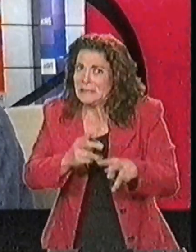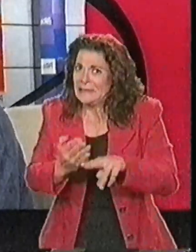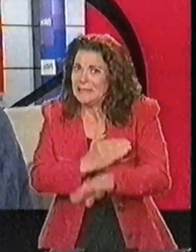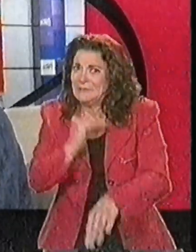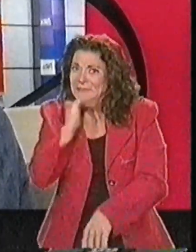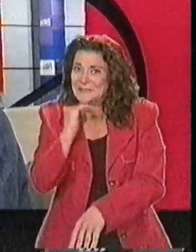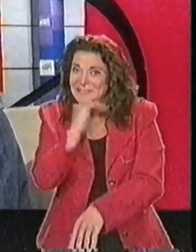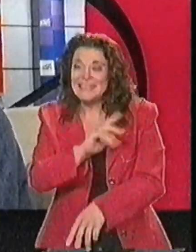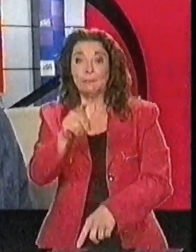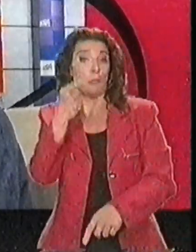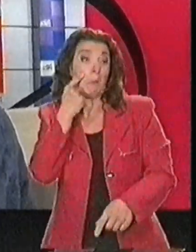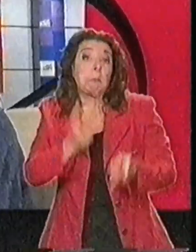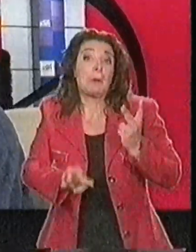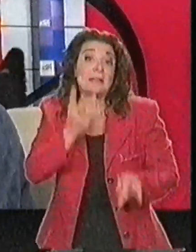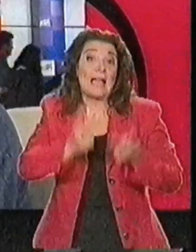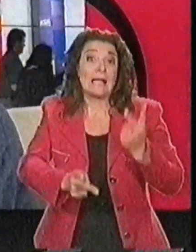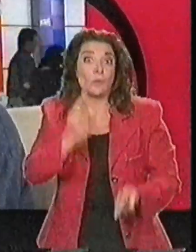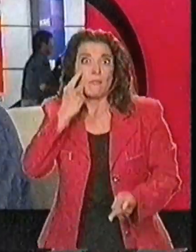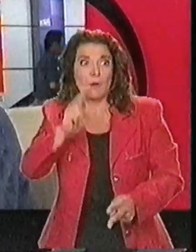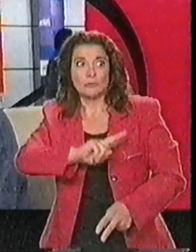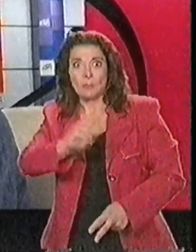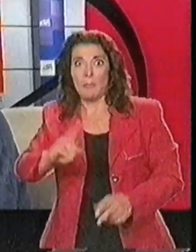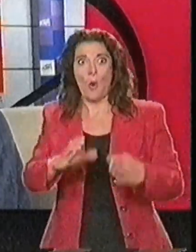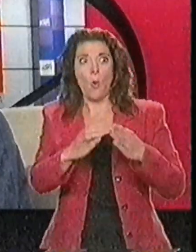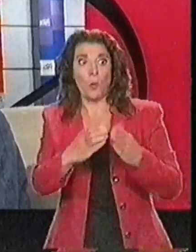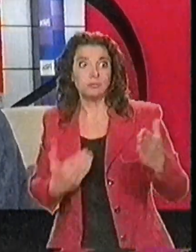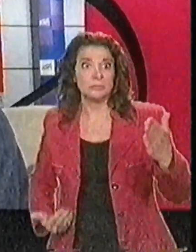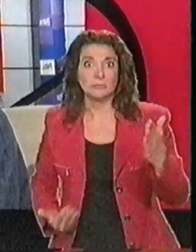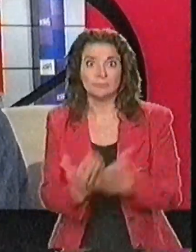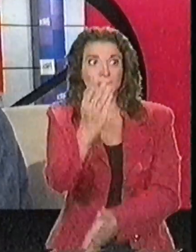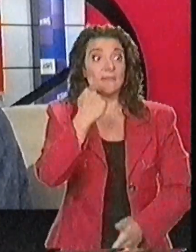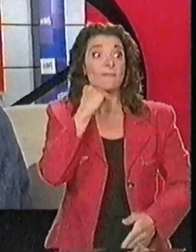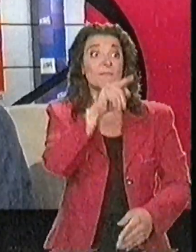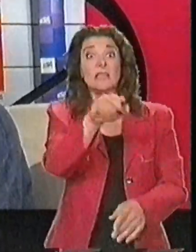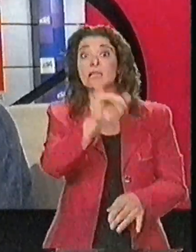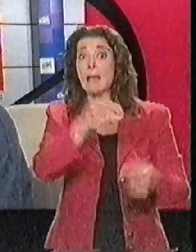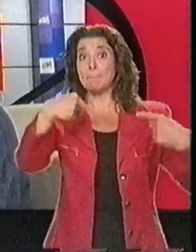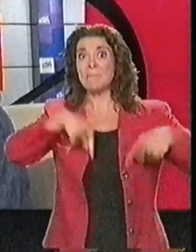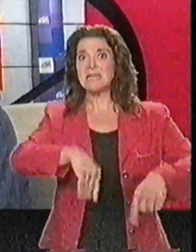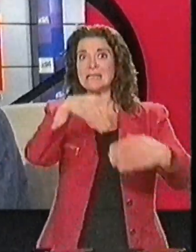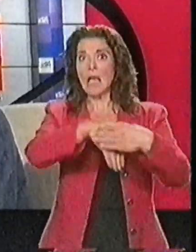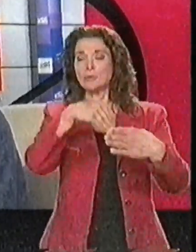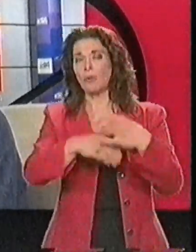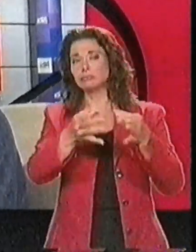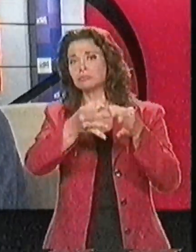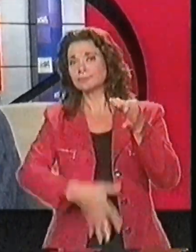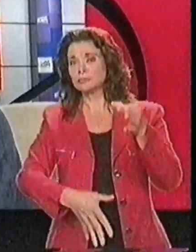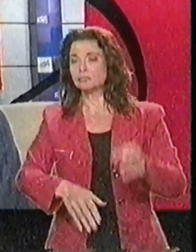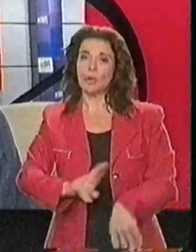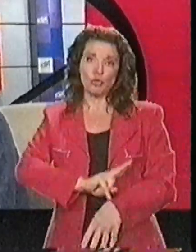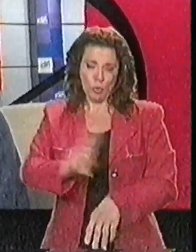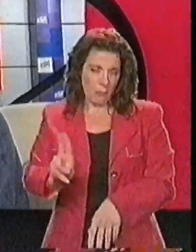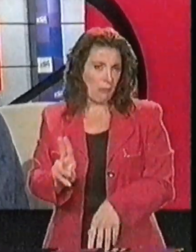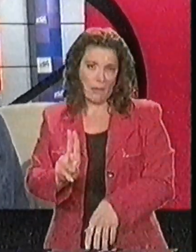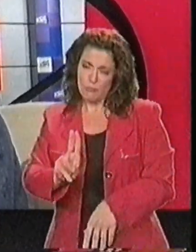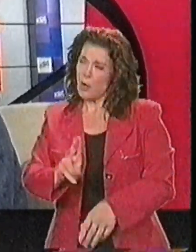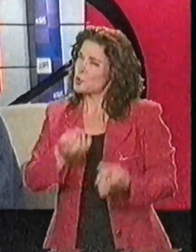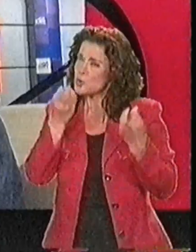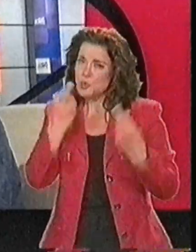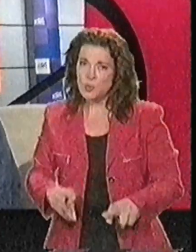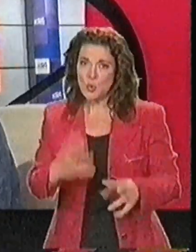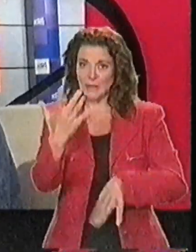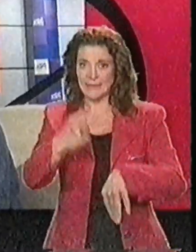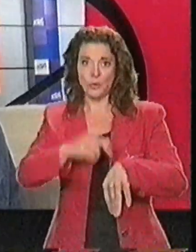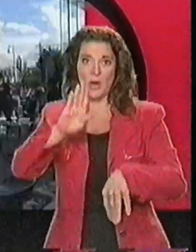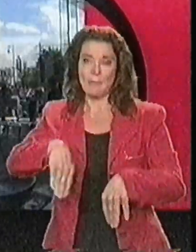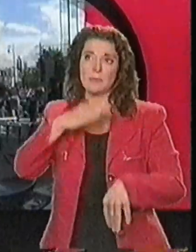est le canton qui généralement est le plus rapide à donner ses résultats au ministère de l'Intérieur. Sinon, on pense que vers 17h30, on devrait avoir des premiers résultats du côté de la